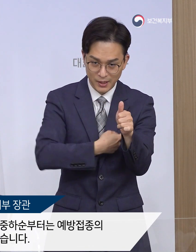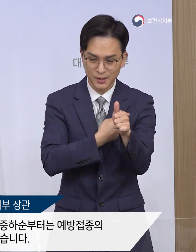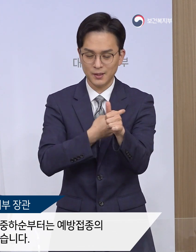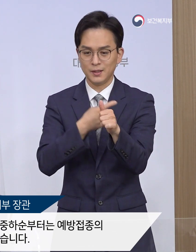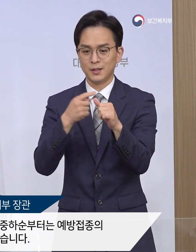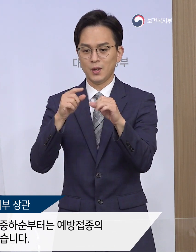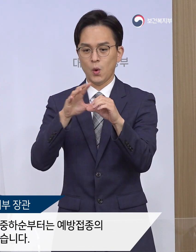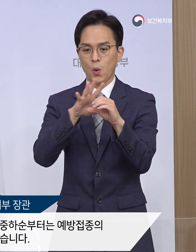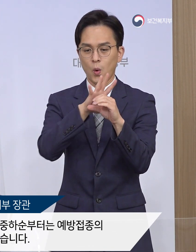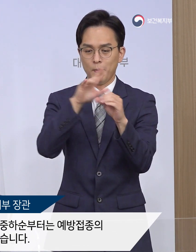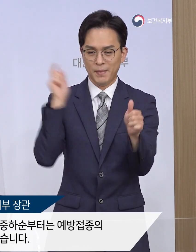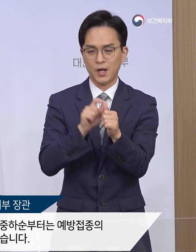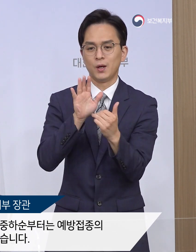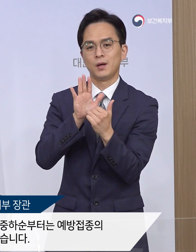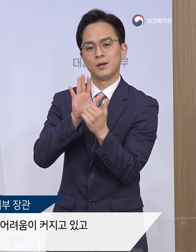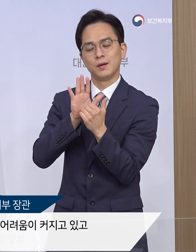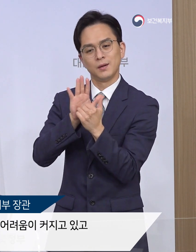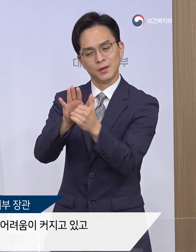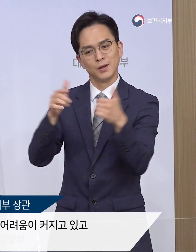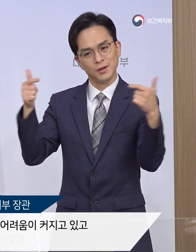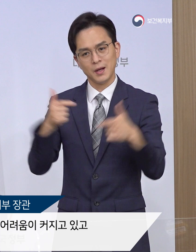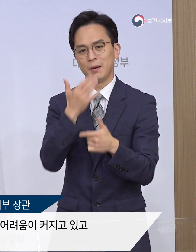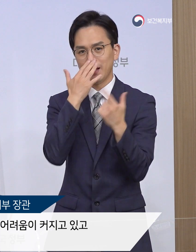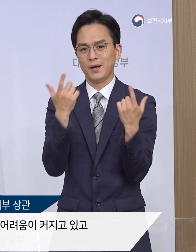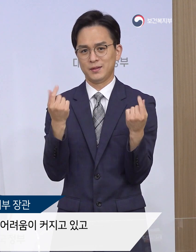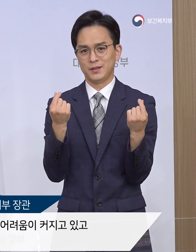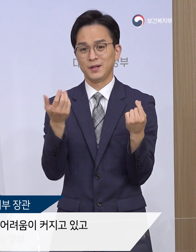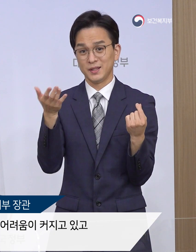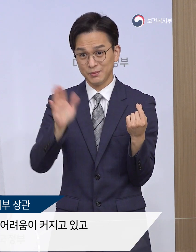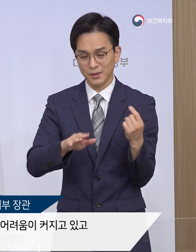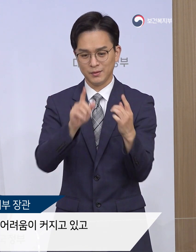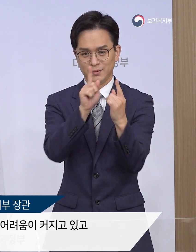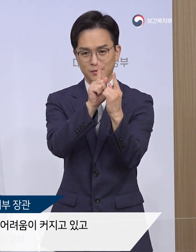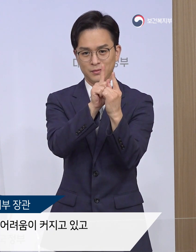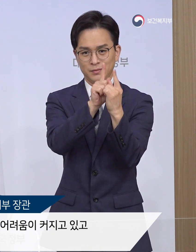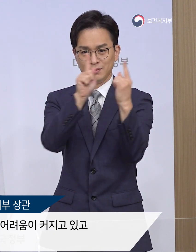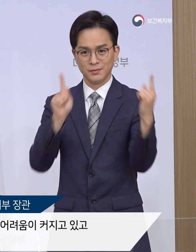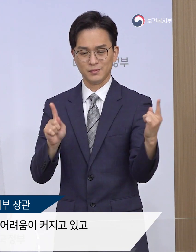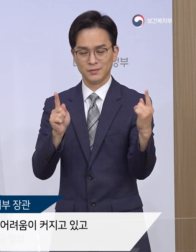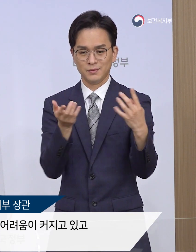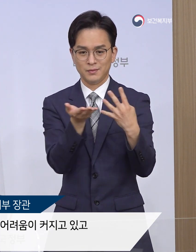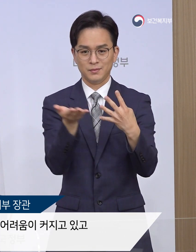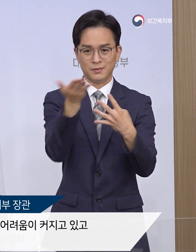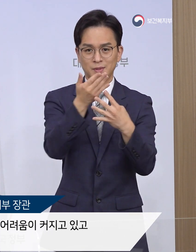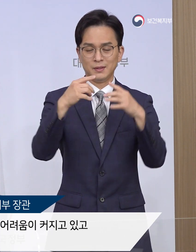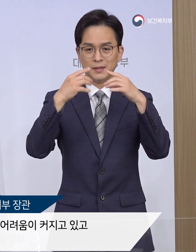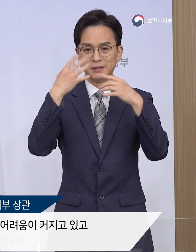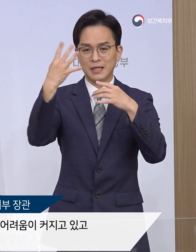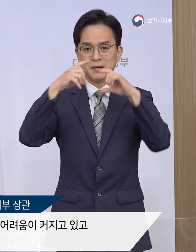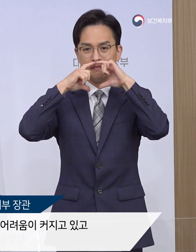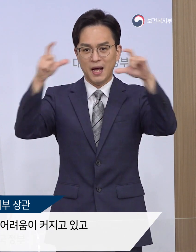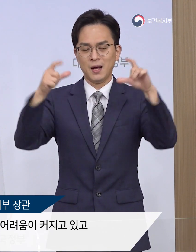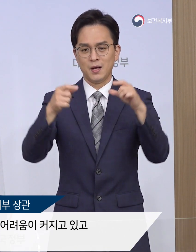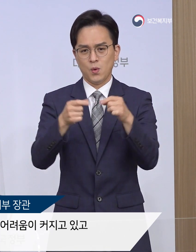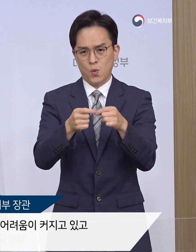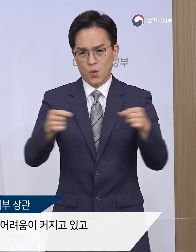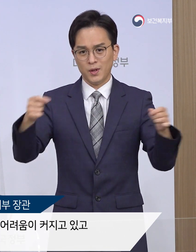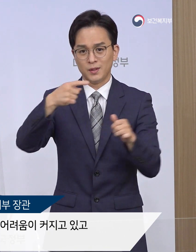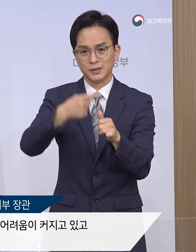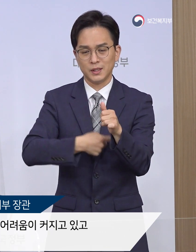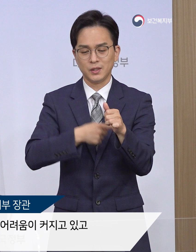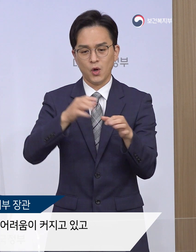것으로 예상하고 있습니다. 반면 거리두기가 장기화됨에 따라 서민 경제에 어려움이 커지고